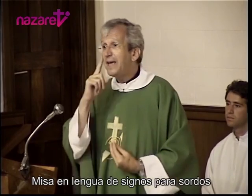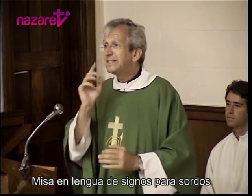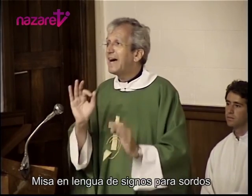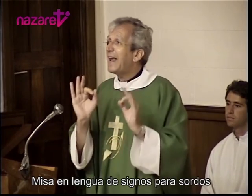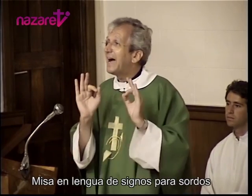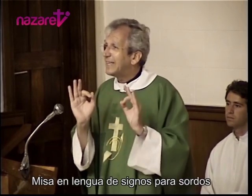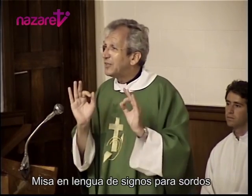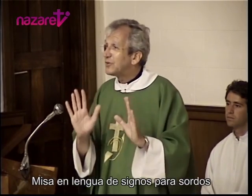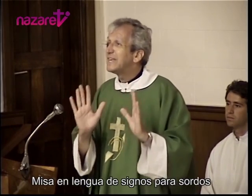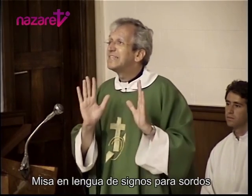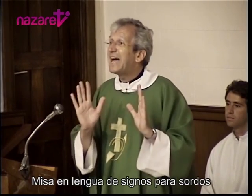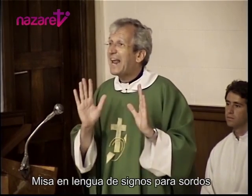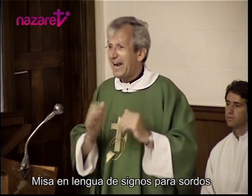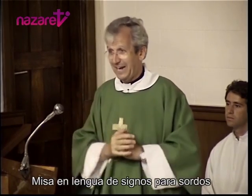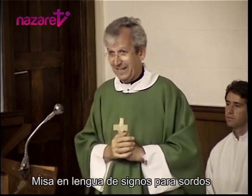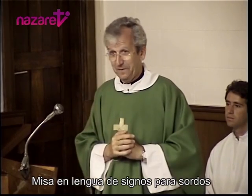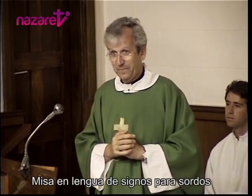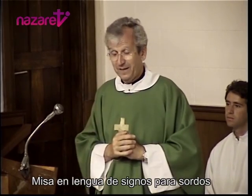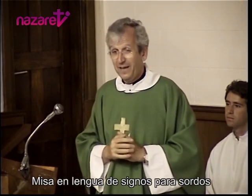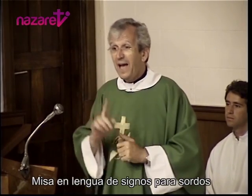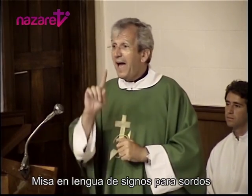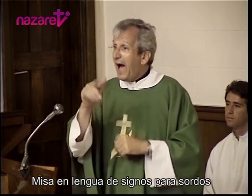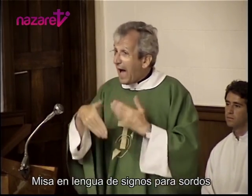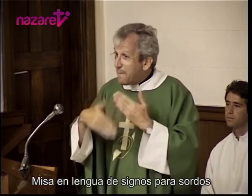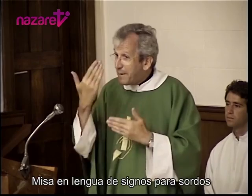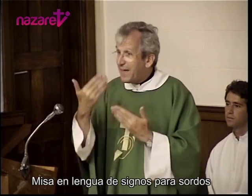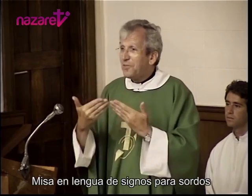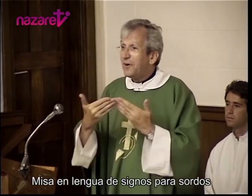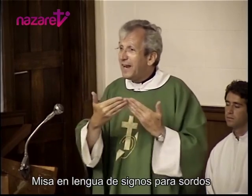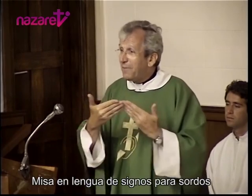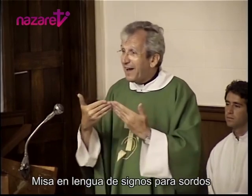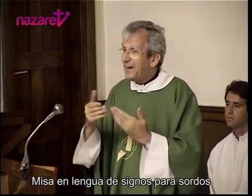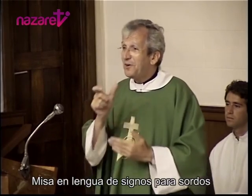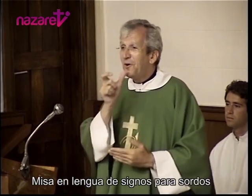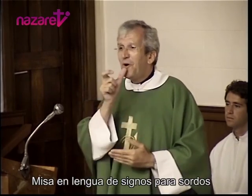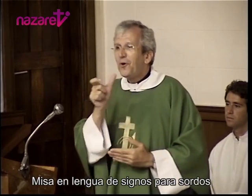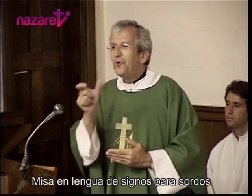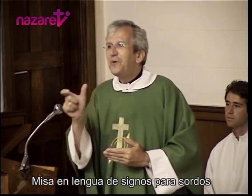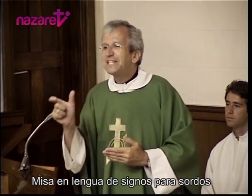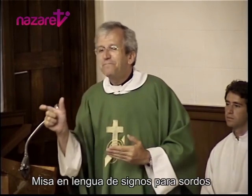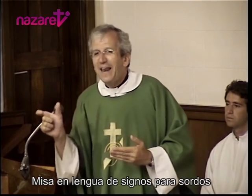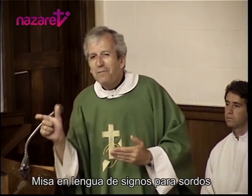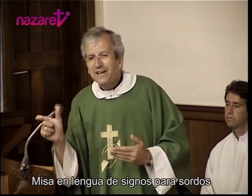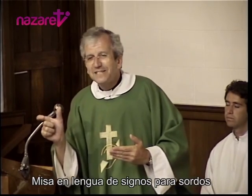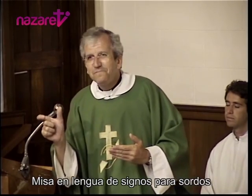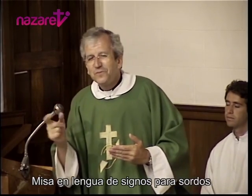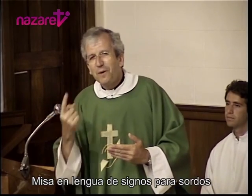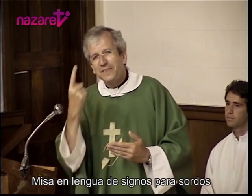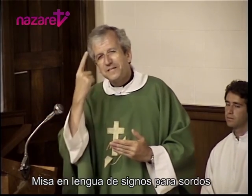estar atentos, estar alerta. Ha empezado el Evangelio con unas palabras, yo a veces